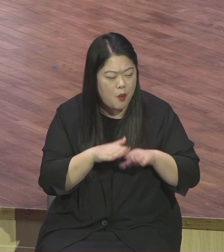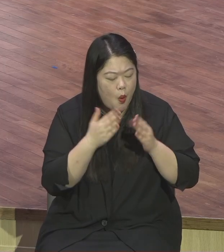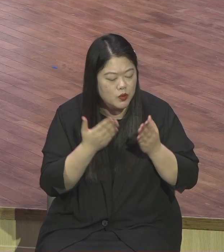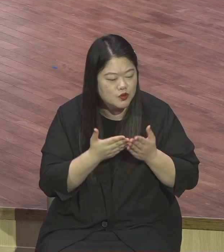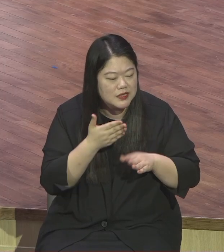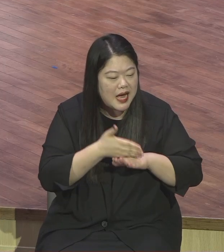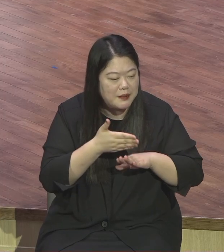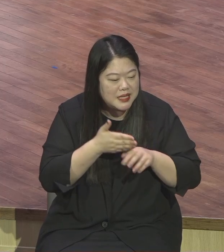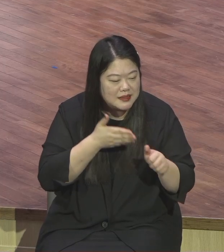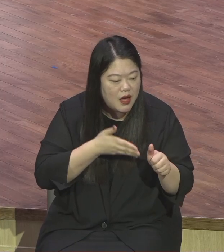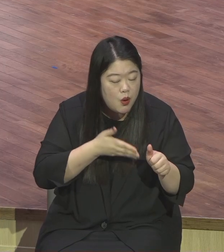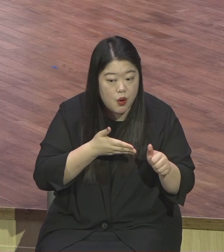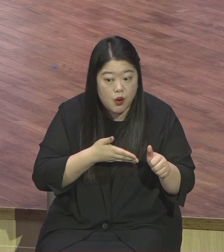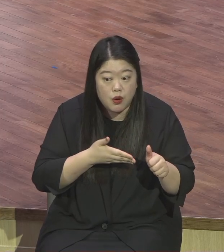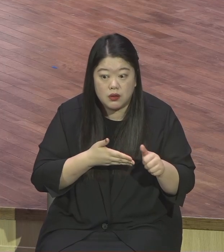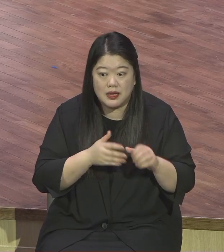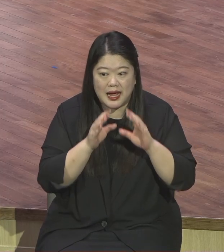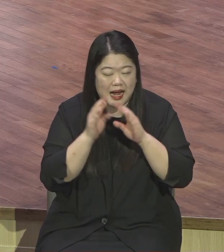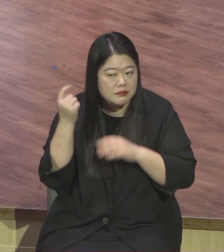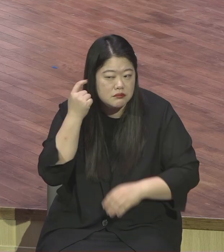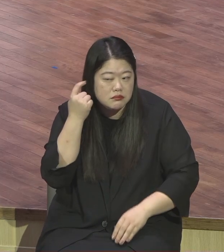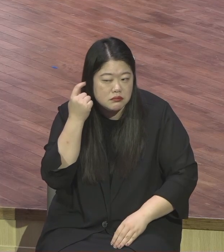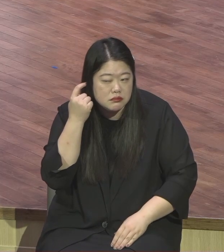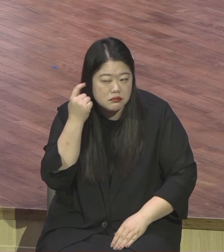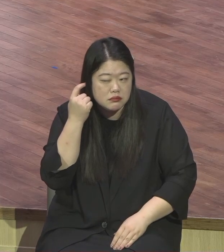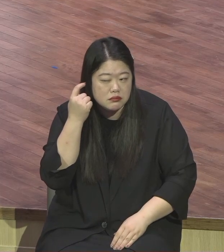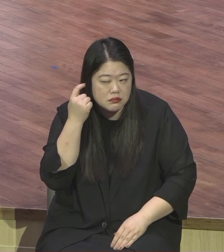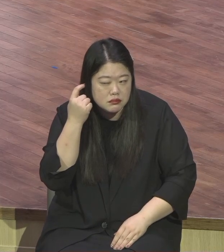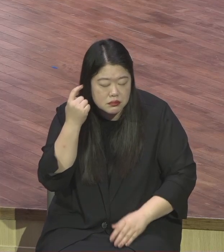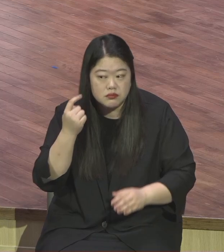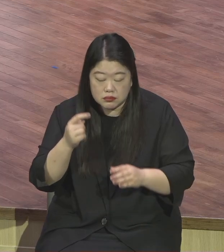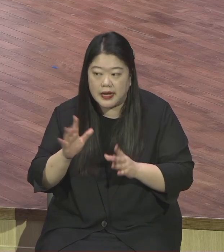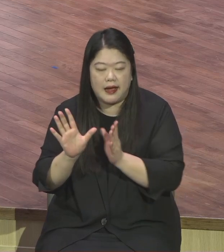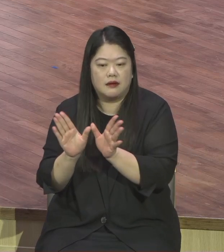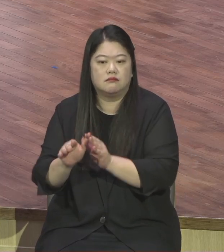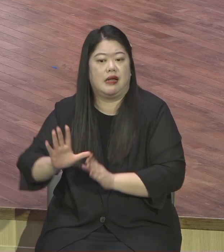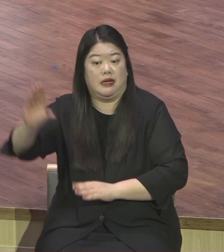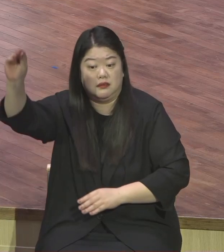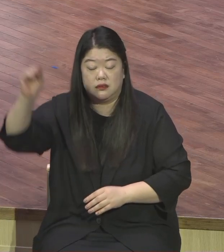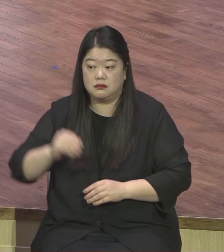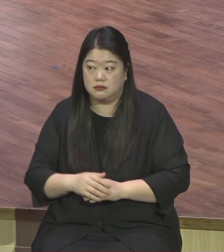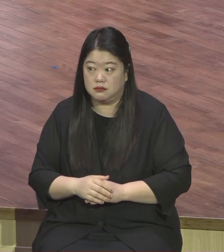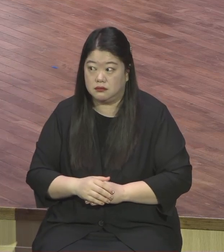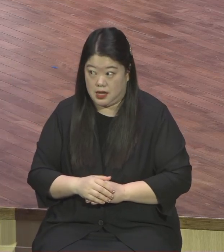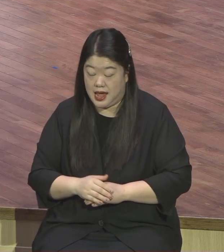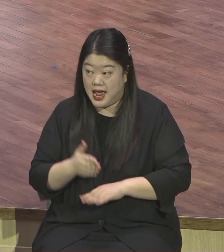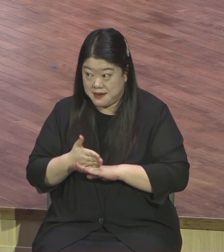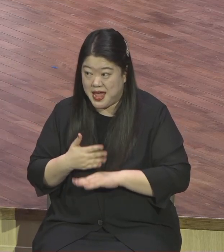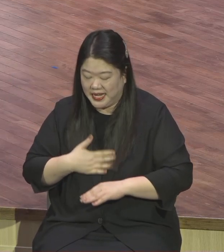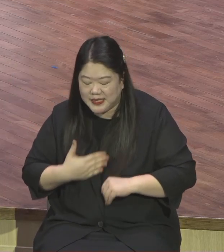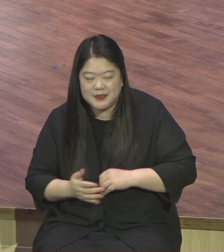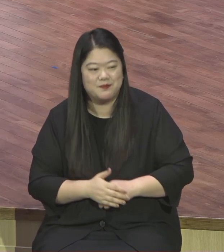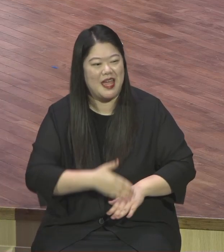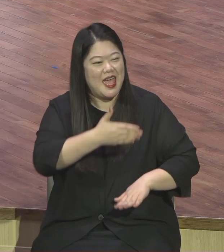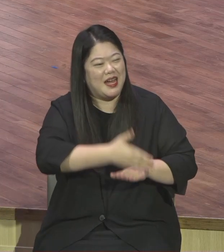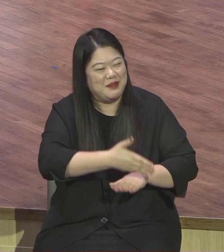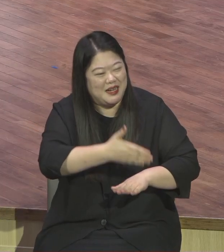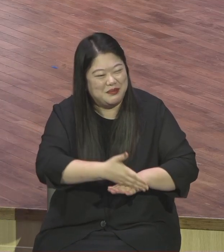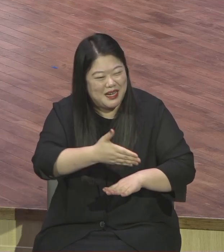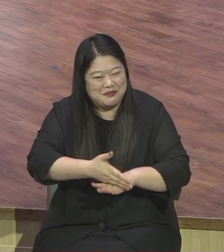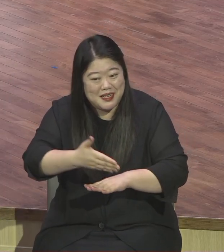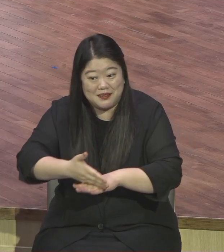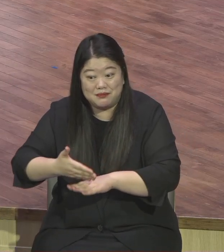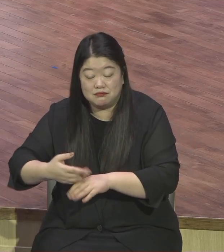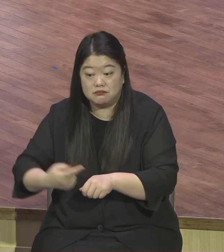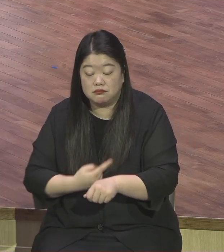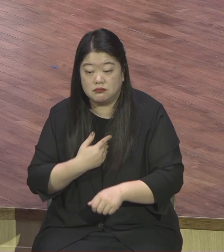모든 것이 잘 되든 못 되든 뭐든지 감사합니다. 감사했더니 내가 평생 이렇게 행복하게 살